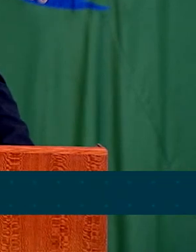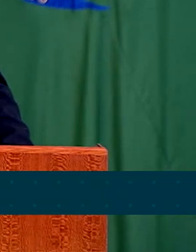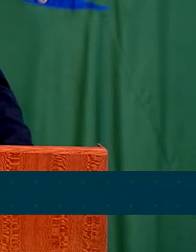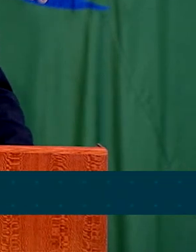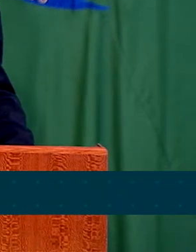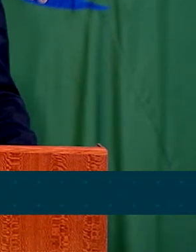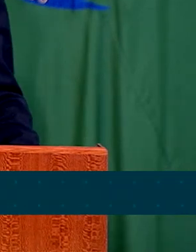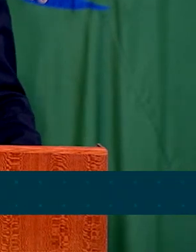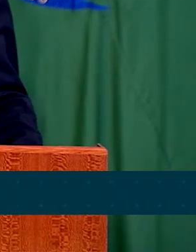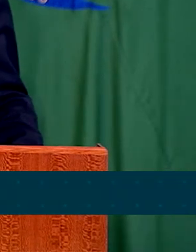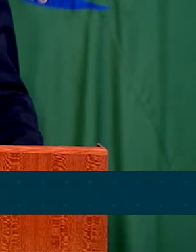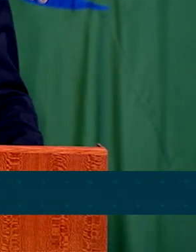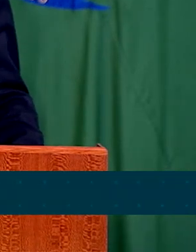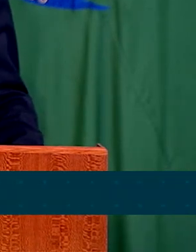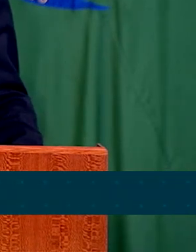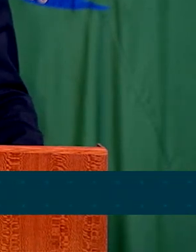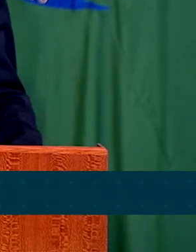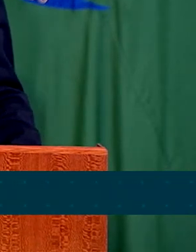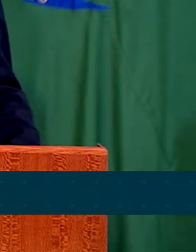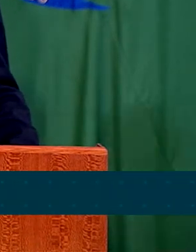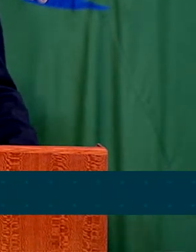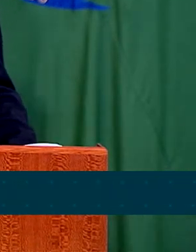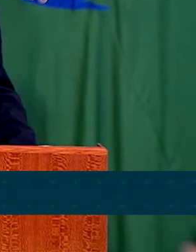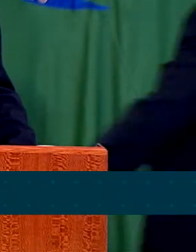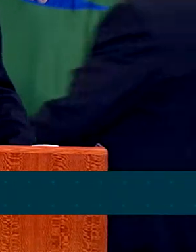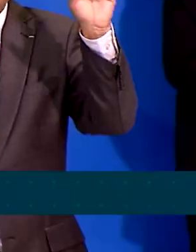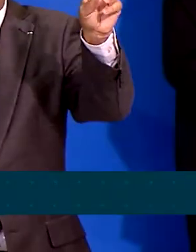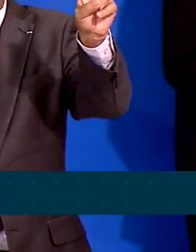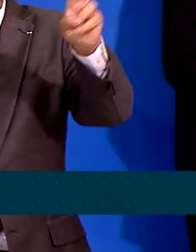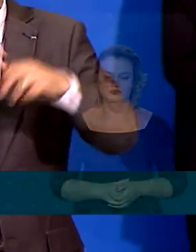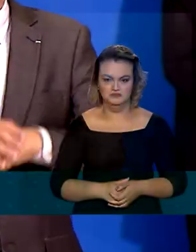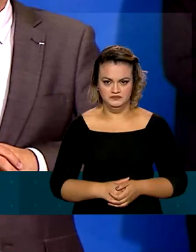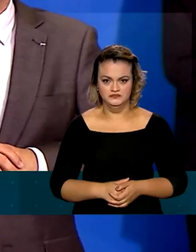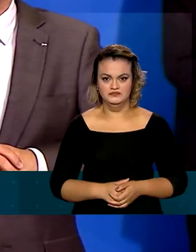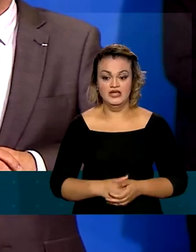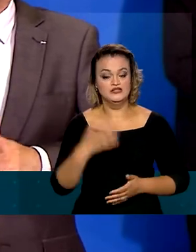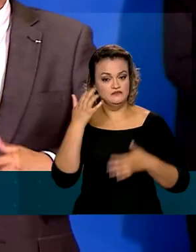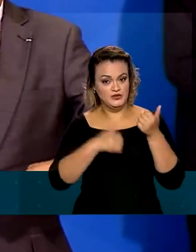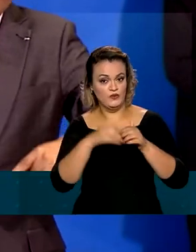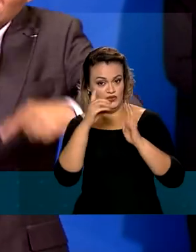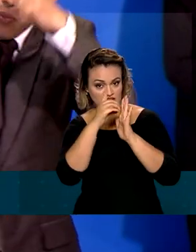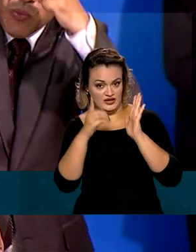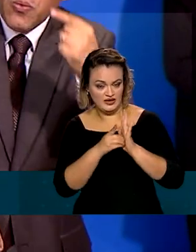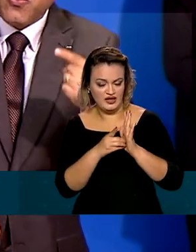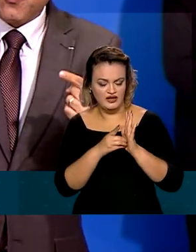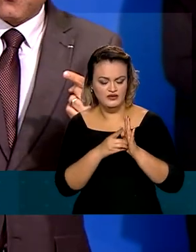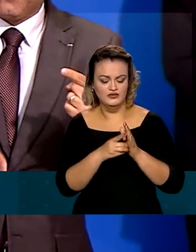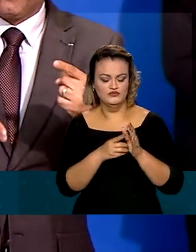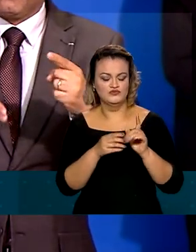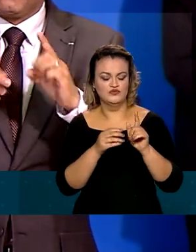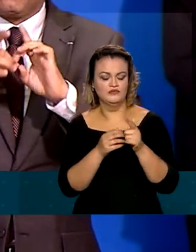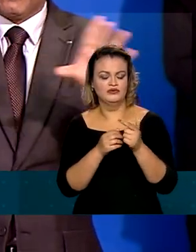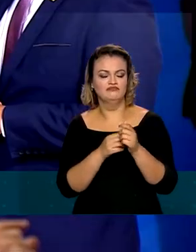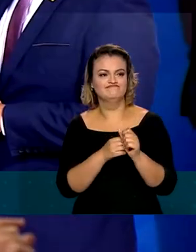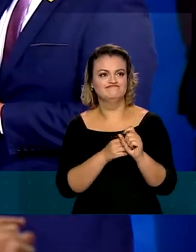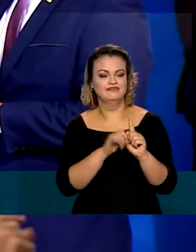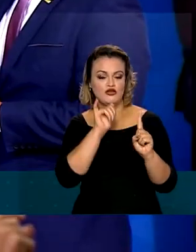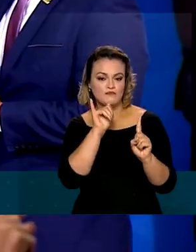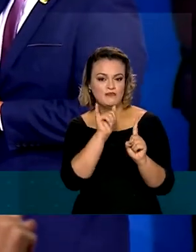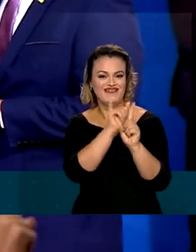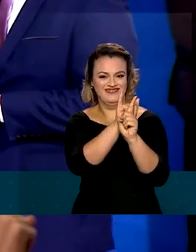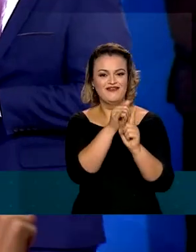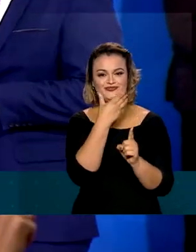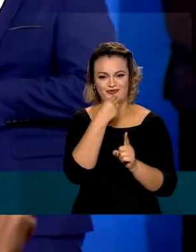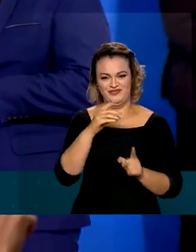liberdade de expressão de todos nós brasileiros. Ao comentar sobre o decreto de indulto individual que concedeu ao deputado